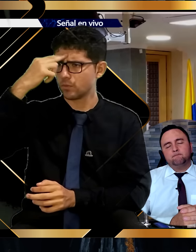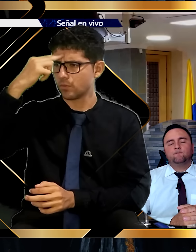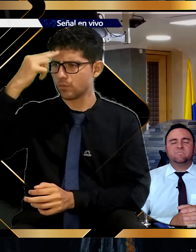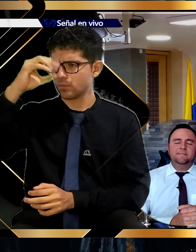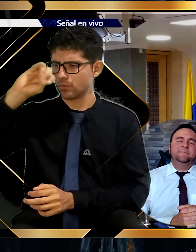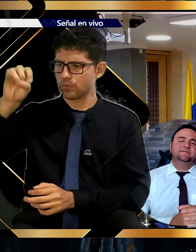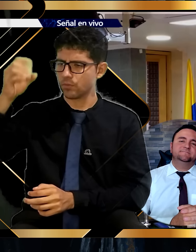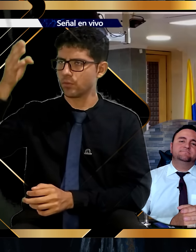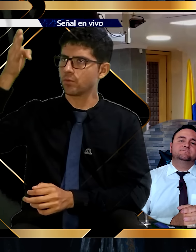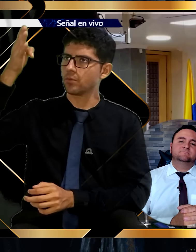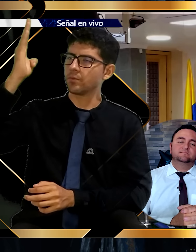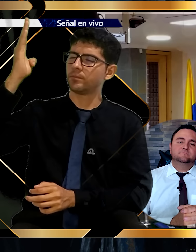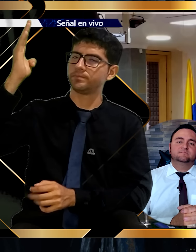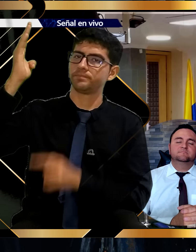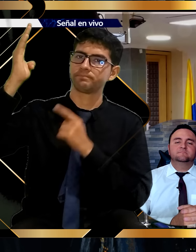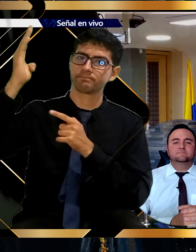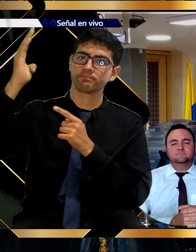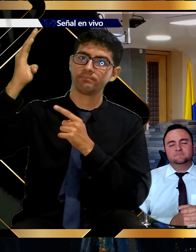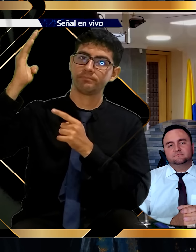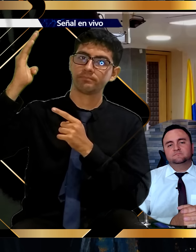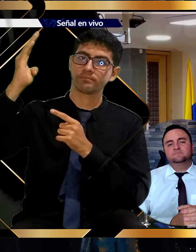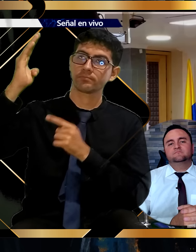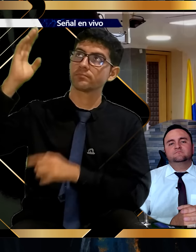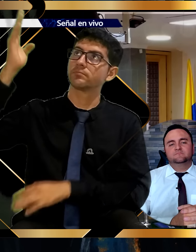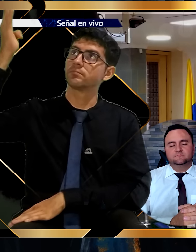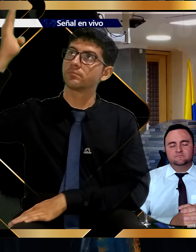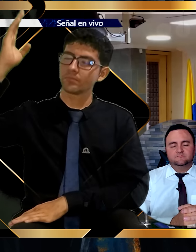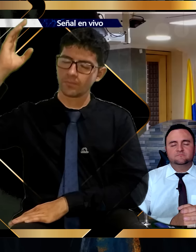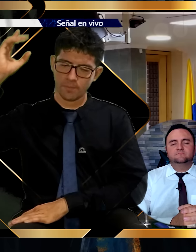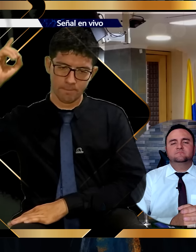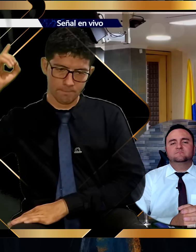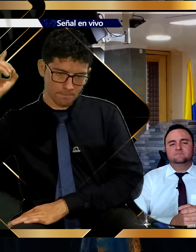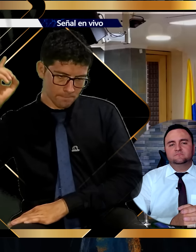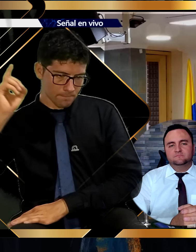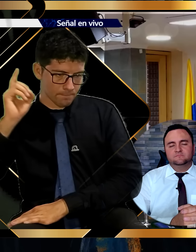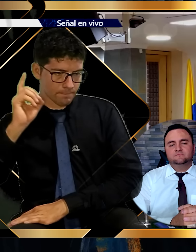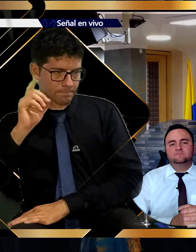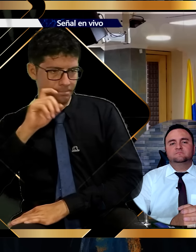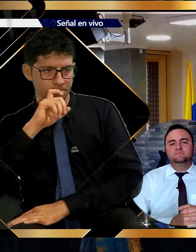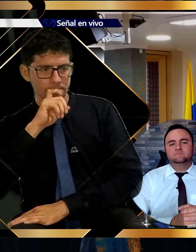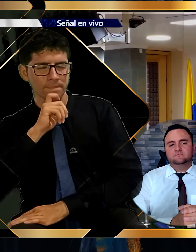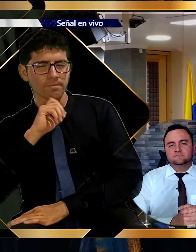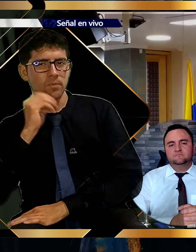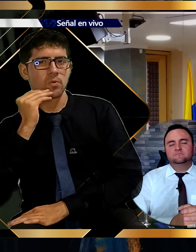no vendrá hasta que no se manifieste el día del impío.